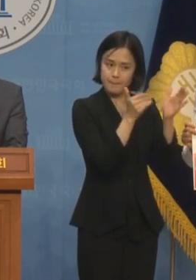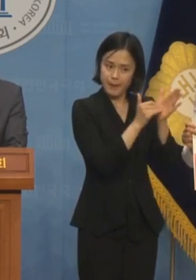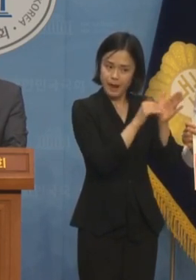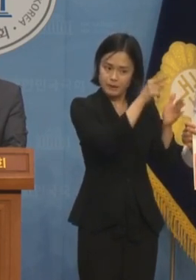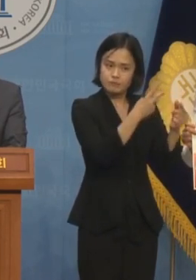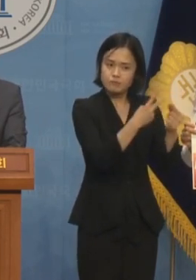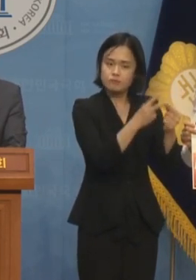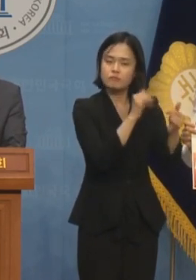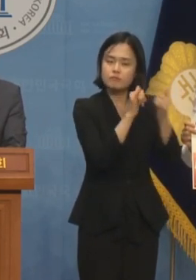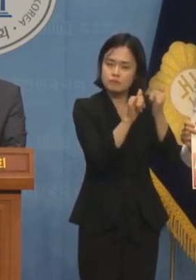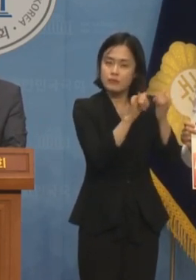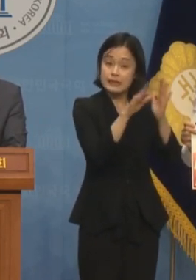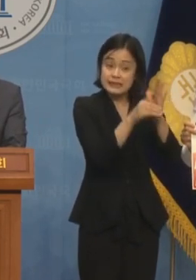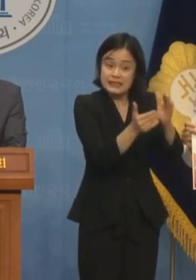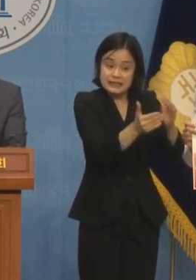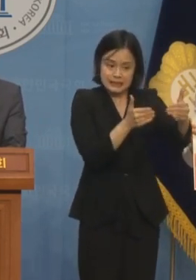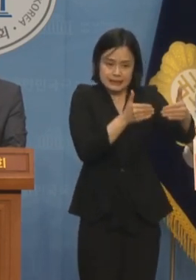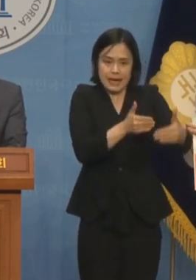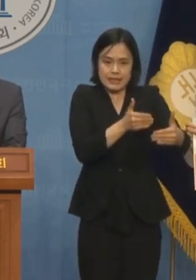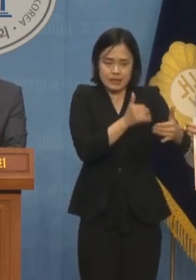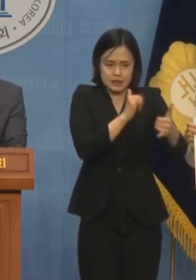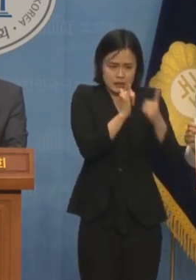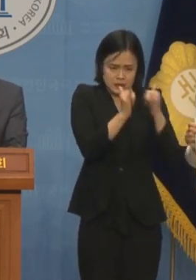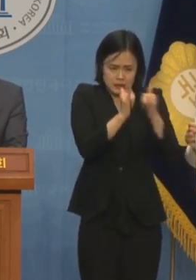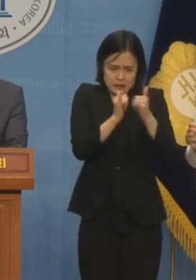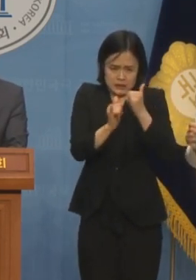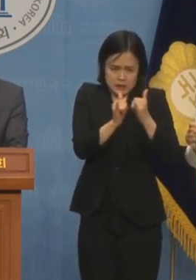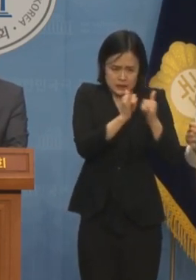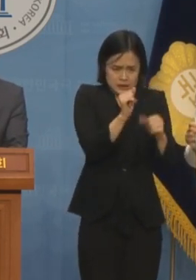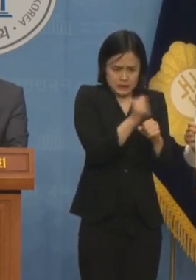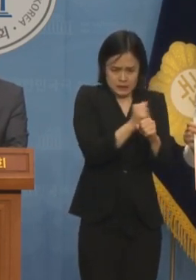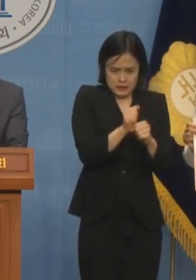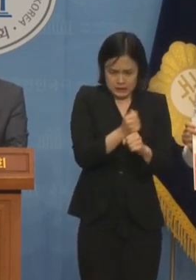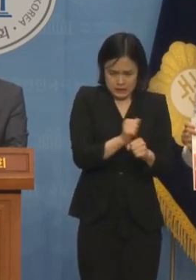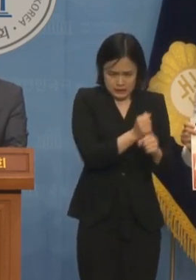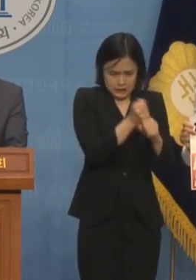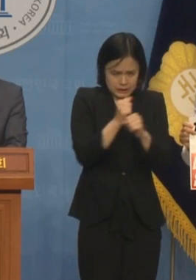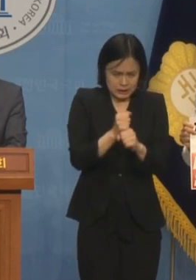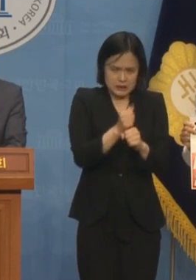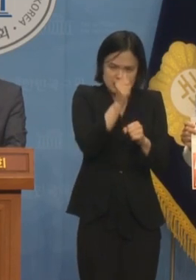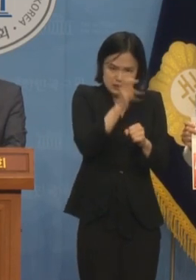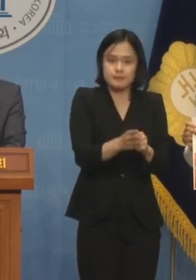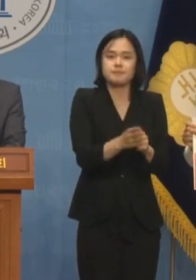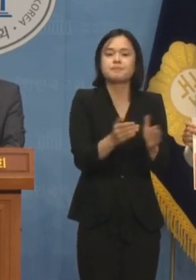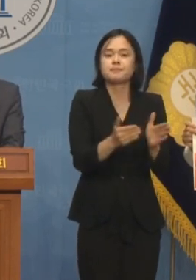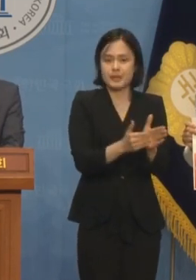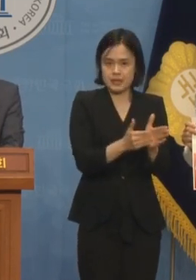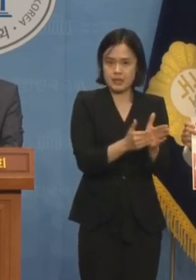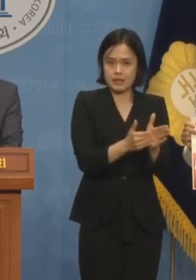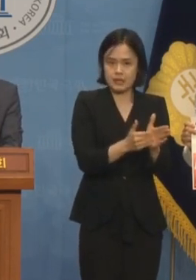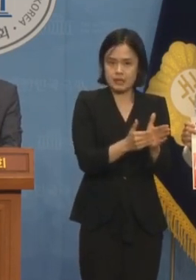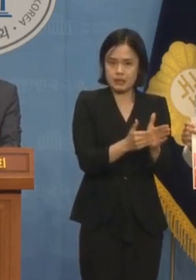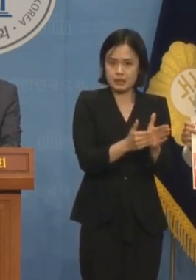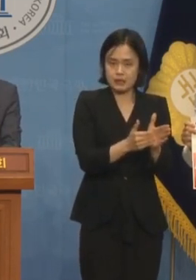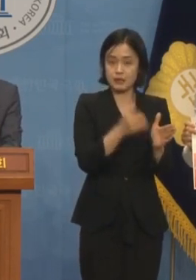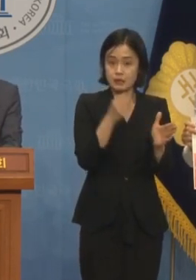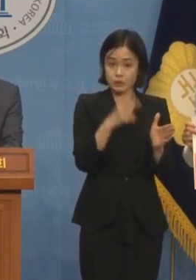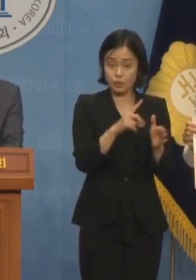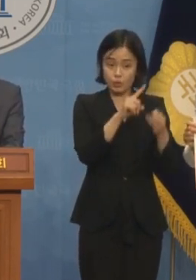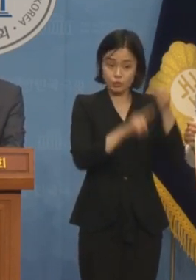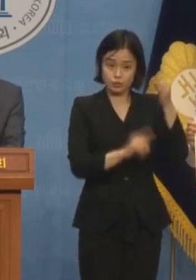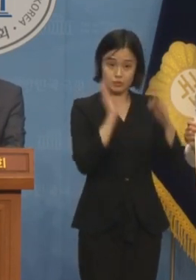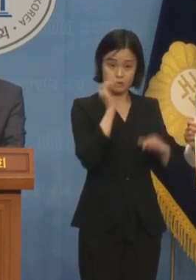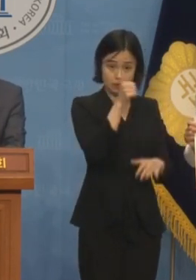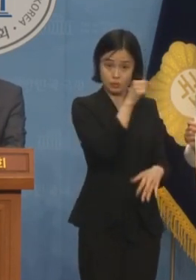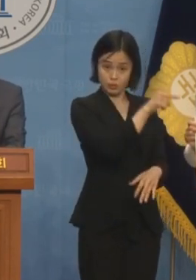사이에 두 차례 전화를 주고받았고 이날만 수차례 더 통화한 것으로 밝혀졌습니다. 또한 윤석열은 이종섭과의 세